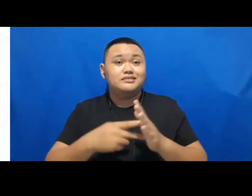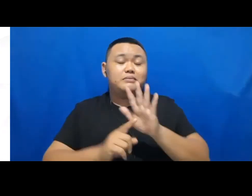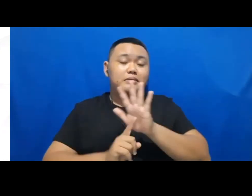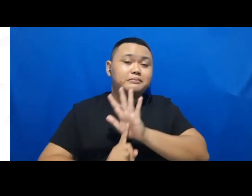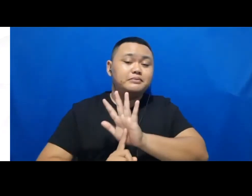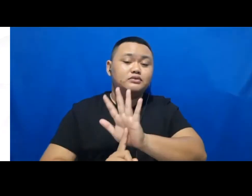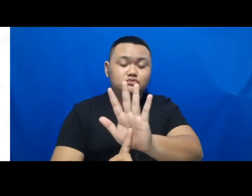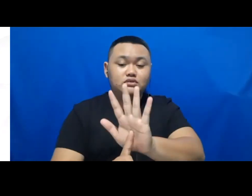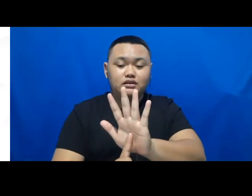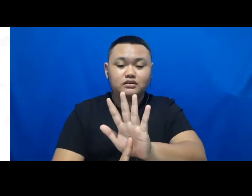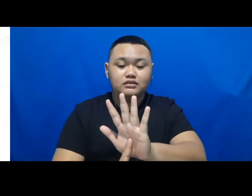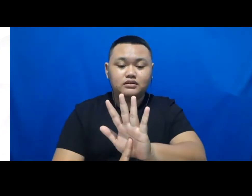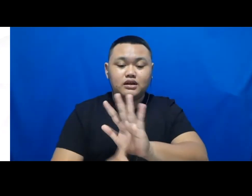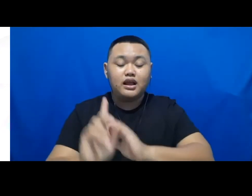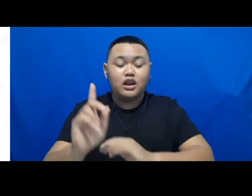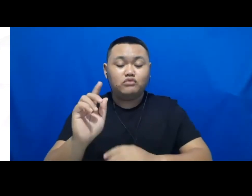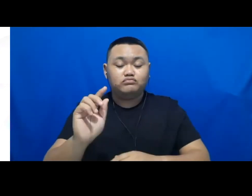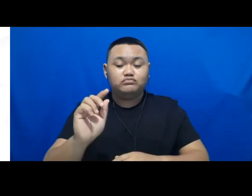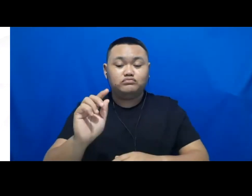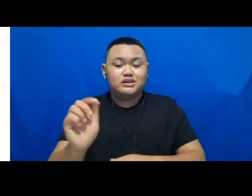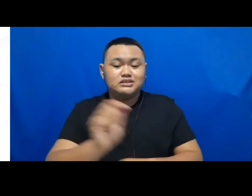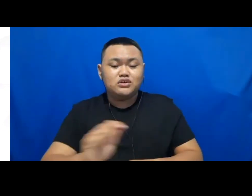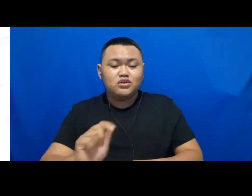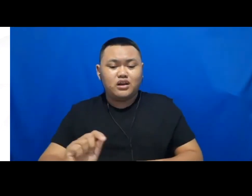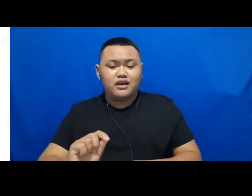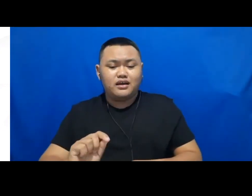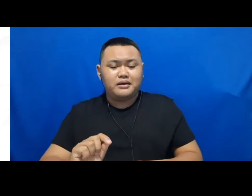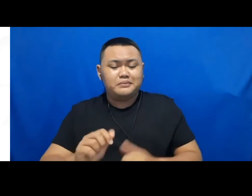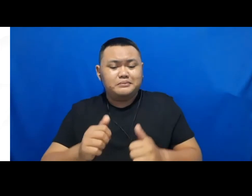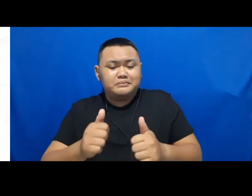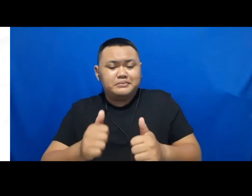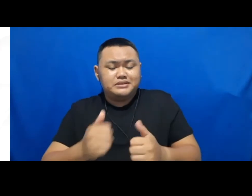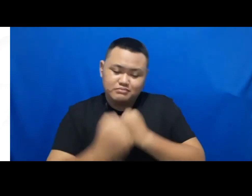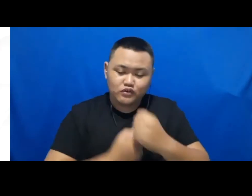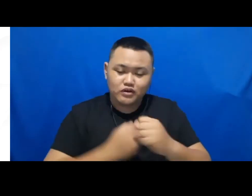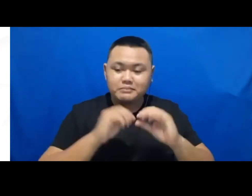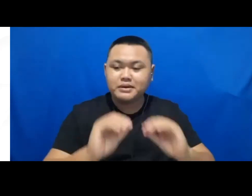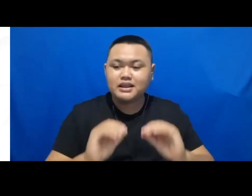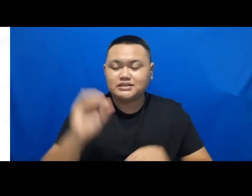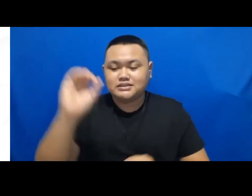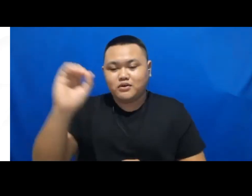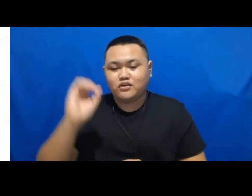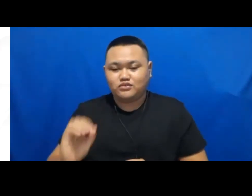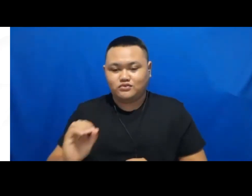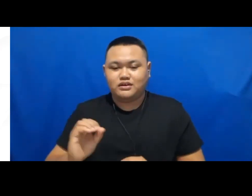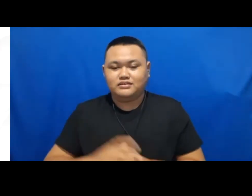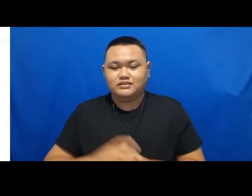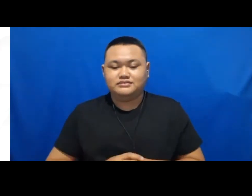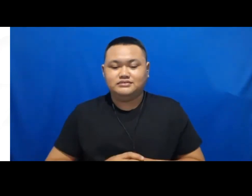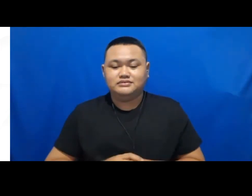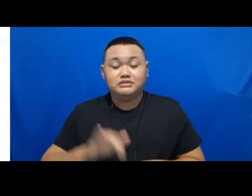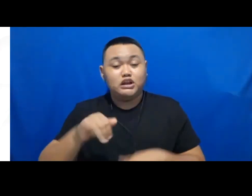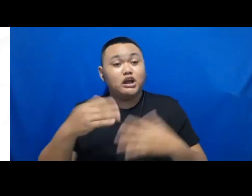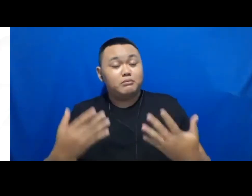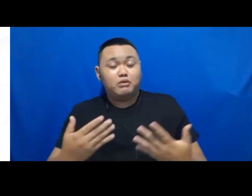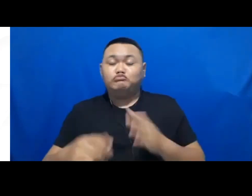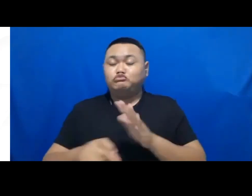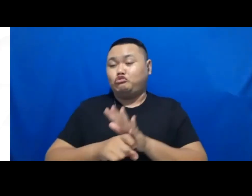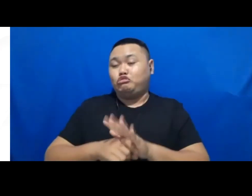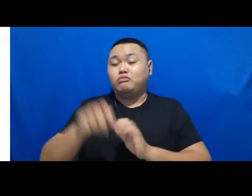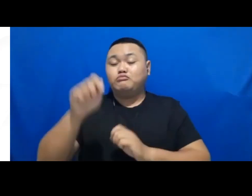dampak-dampak yang positif di antaranya. Alhamdulillah setelah melakukan kegiatan tersebut, angka perundungan di sekolah kami